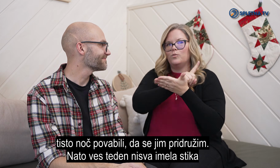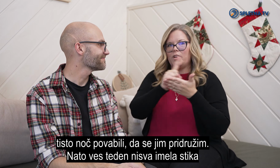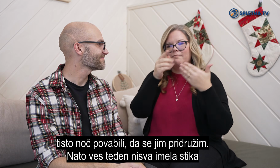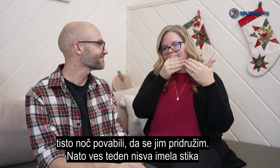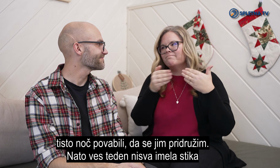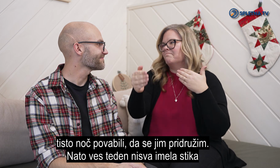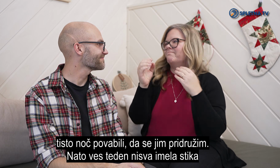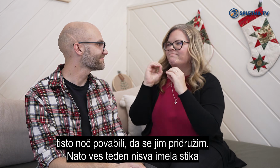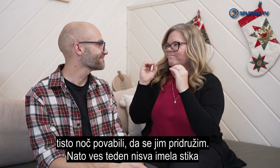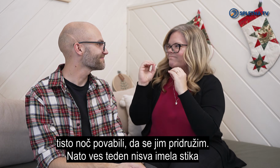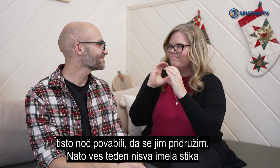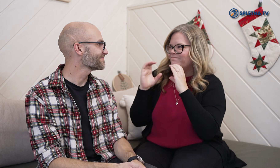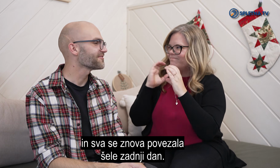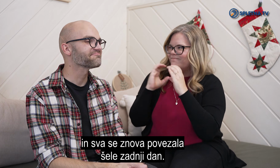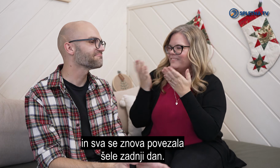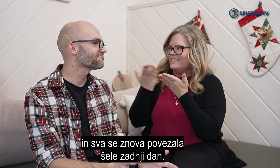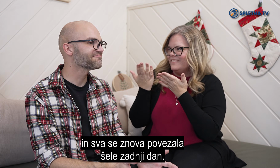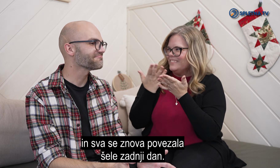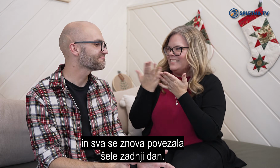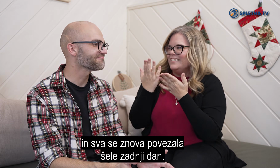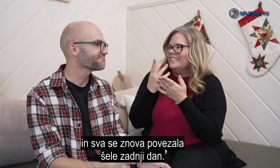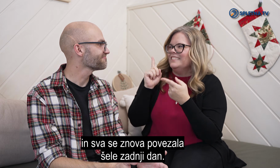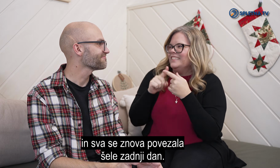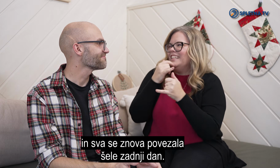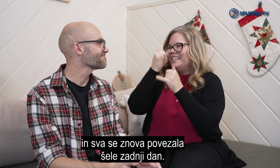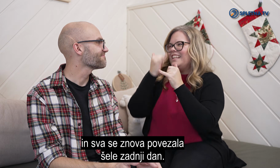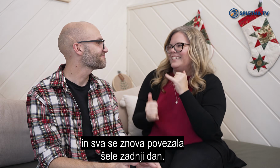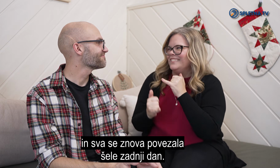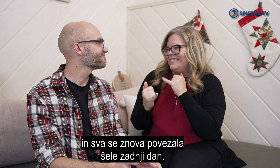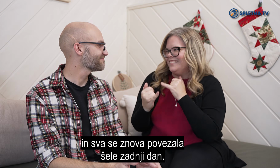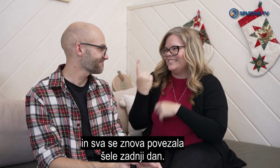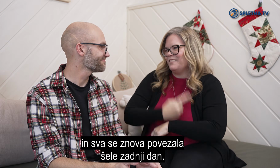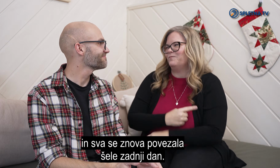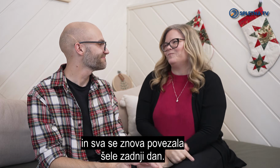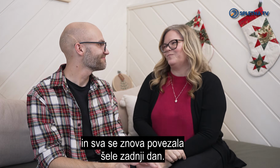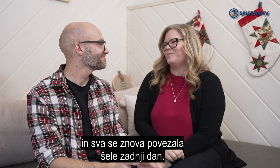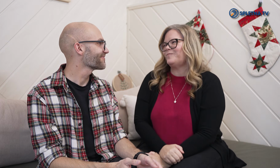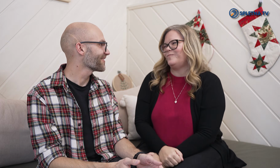Nato ves teden nisva imela stika in sva se znova povezala šele zadnji dan.